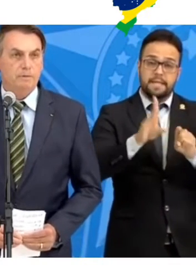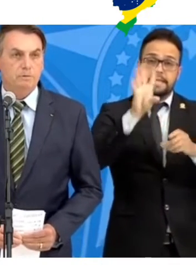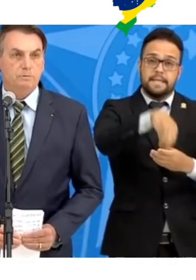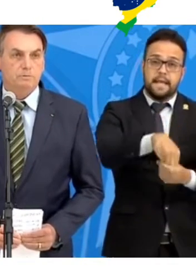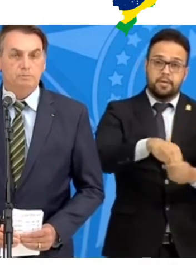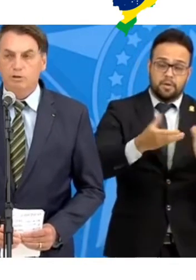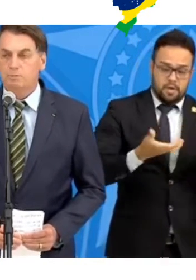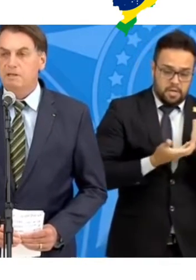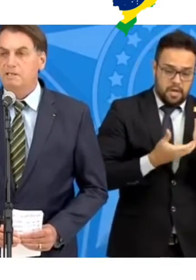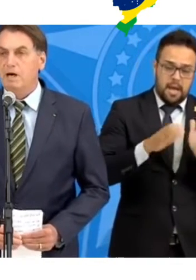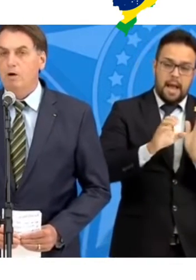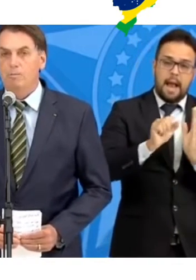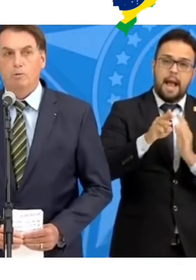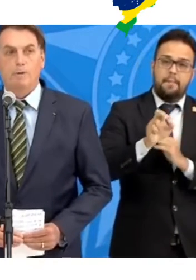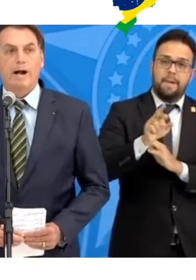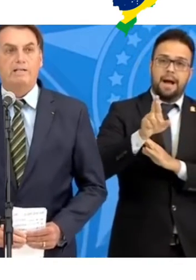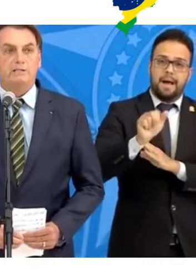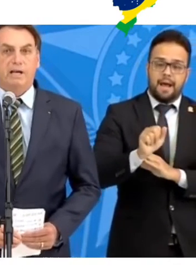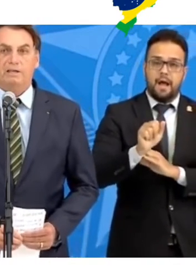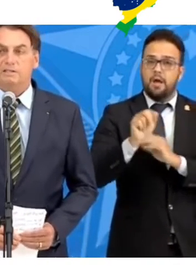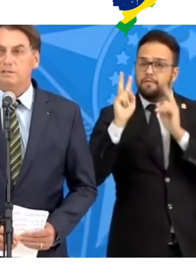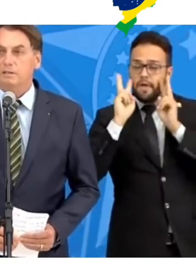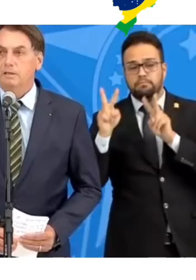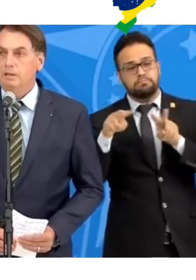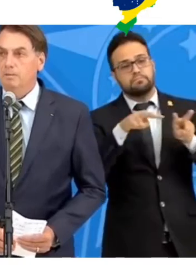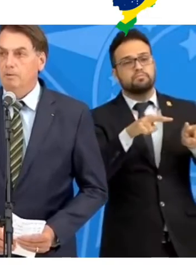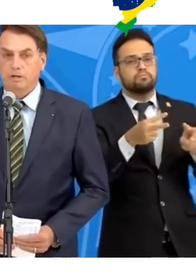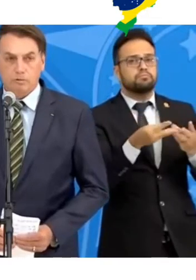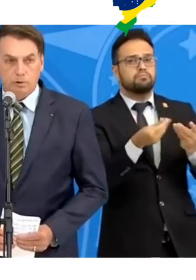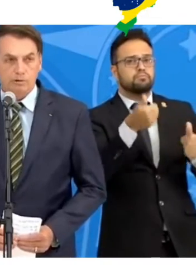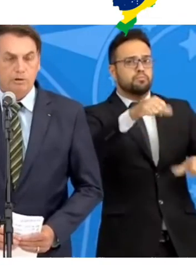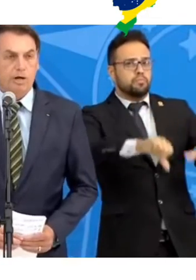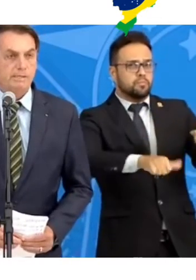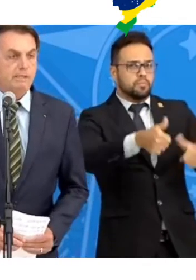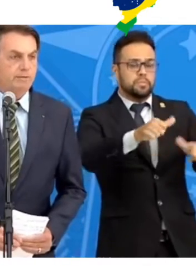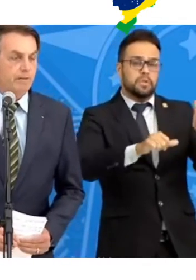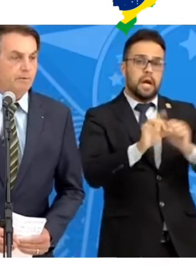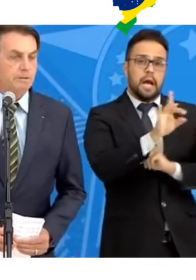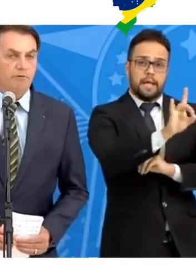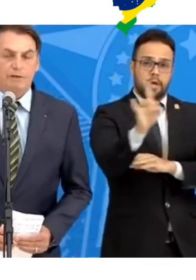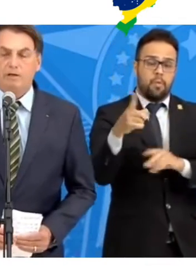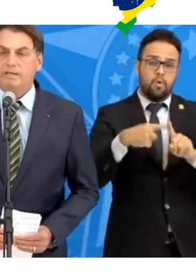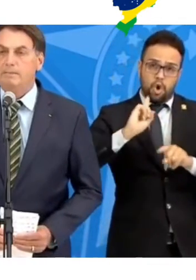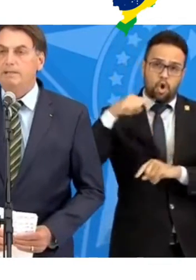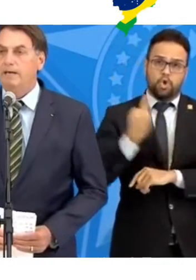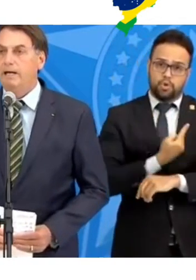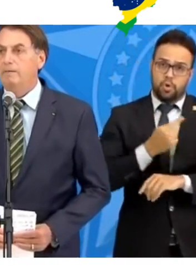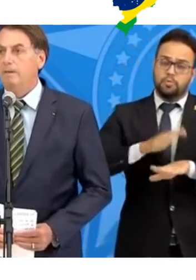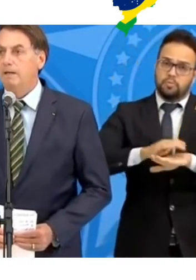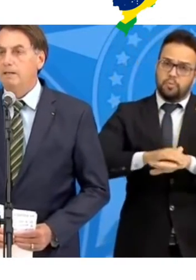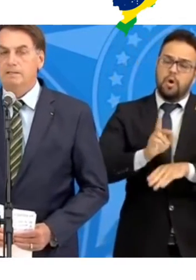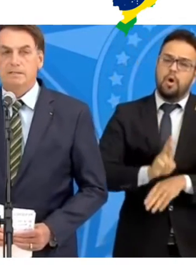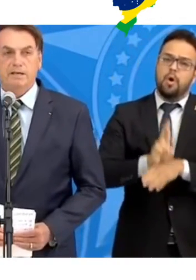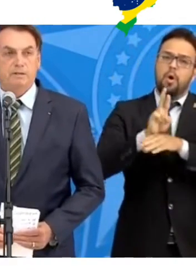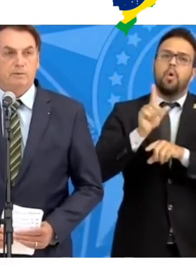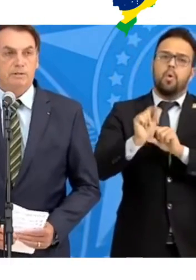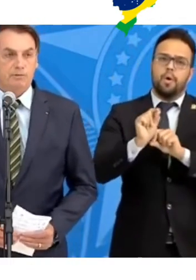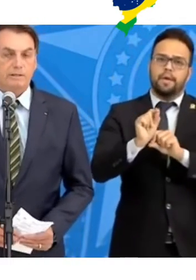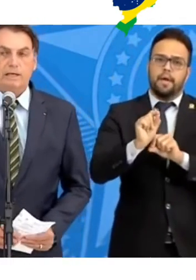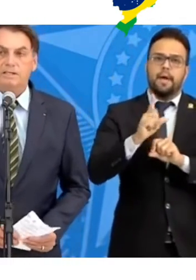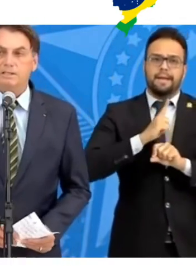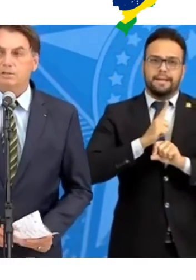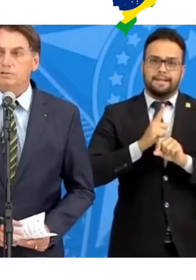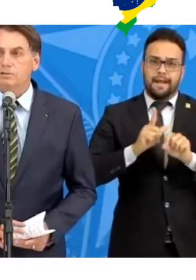olhar muito especial por parte deles, porque todos nós devemos, ao final dessa batalha,